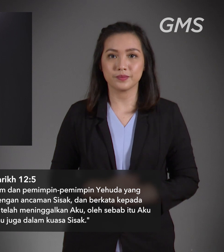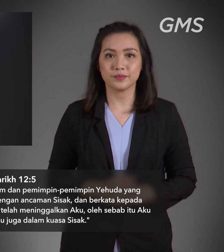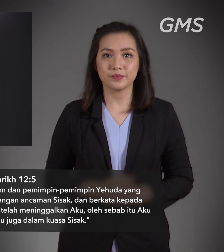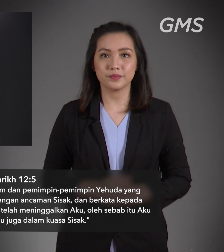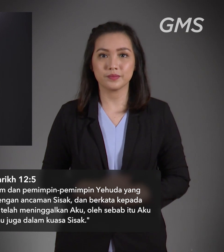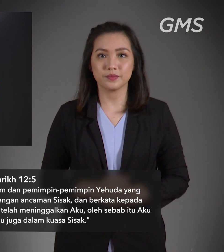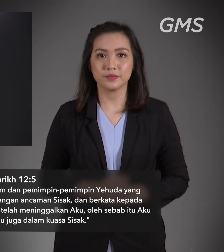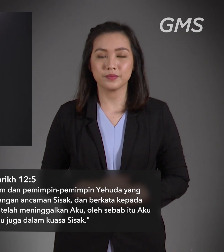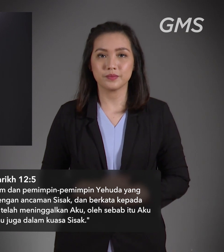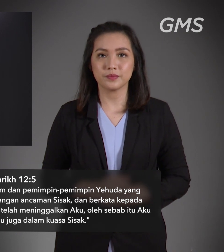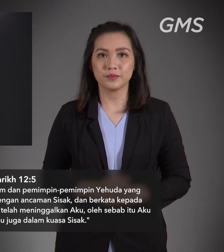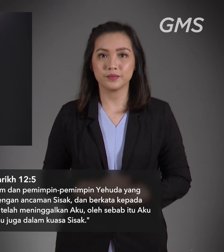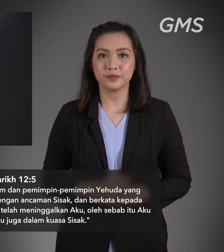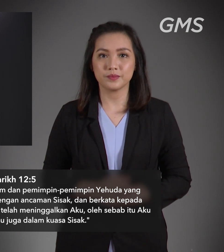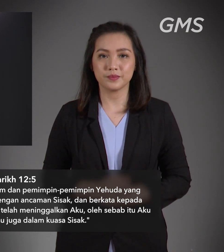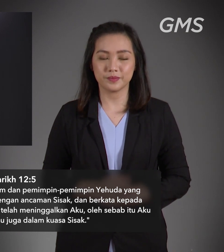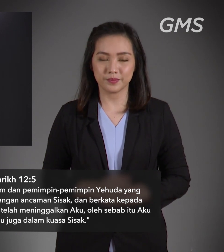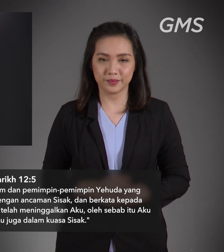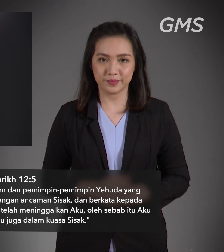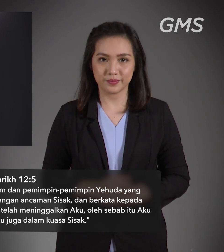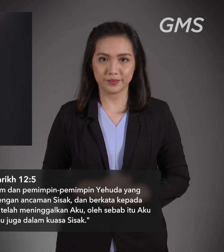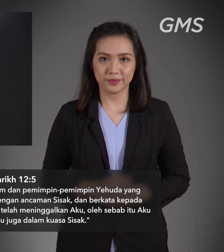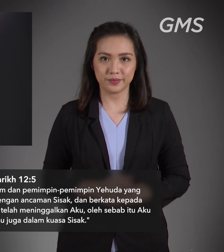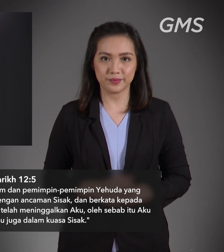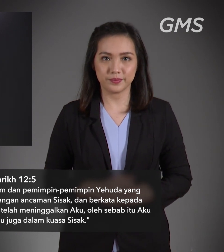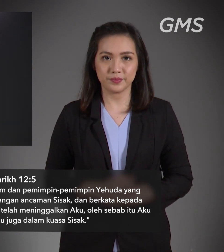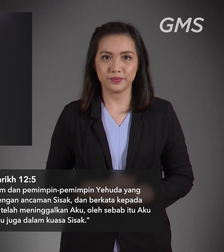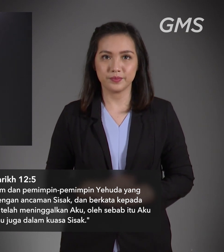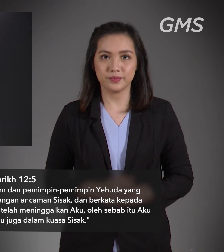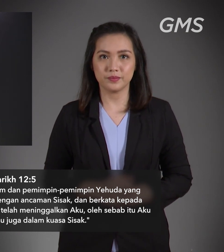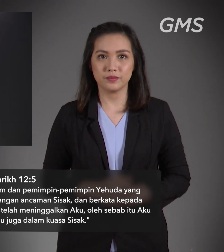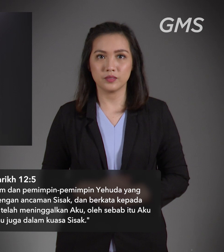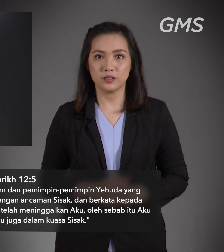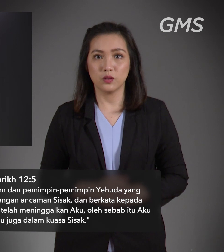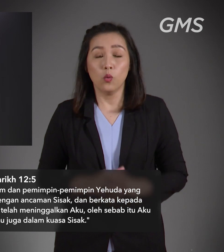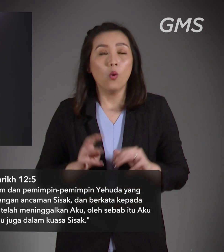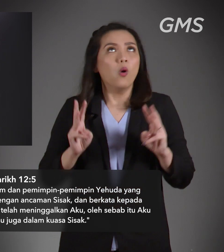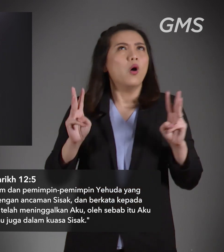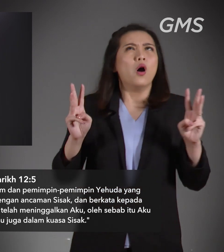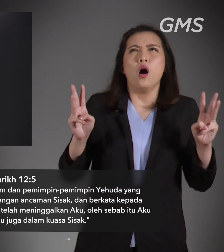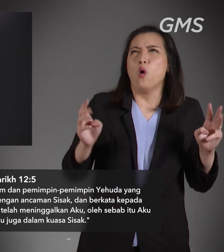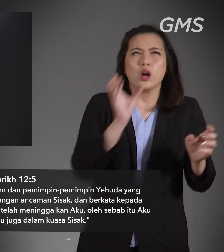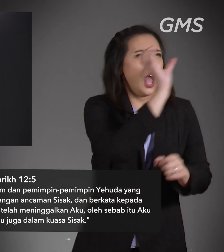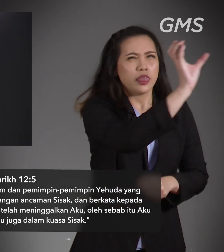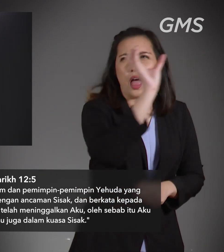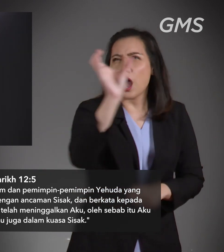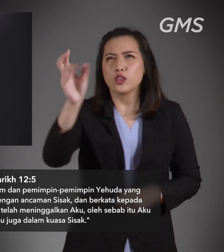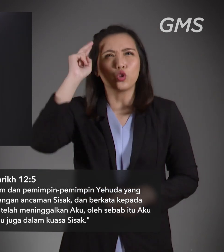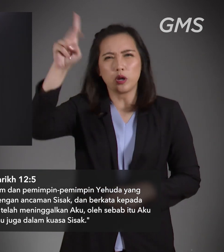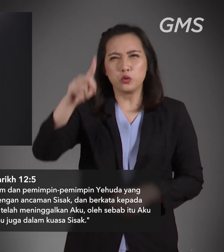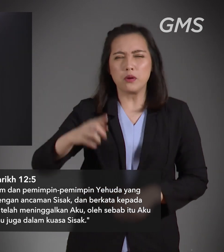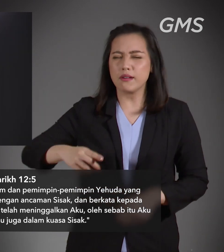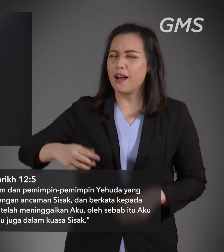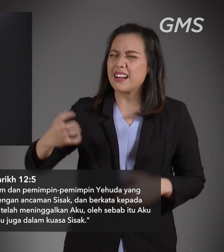pun meninggalkan kamu juga dalam kuasa Sisak. Wow, kata-kata Tuhan itu sangat keras.